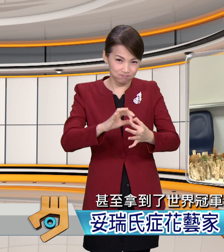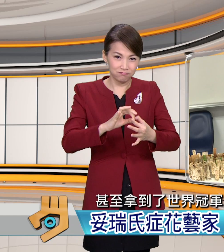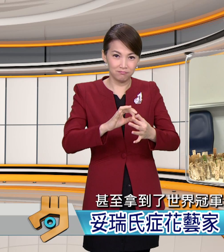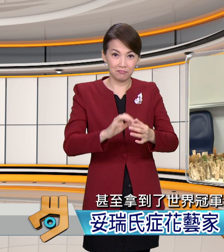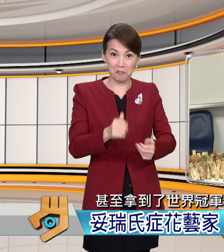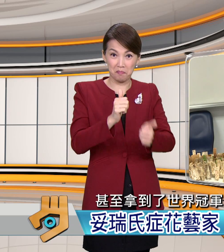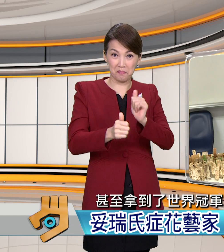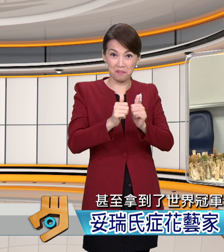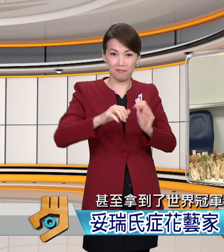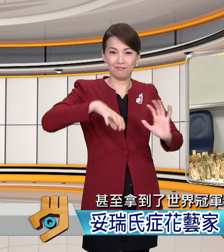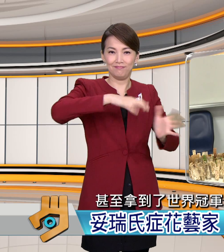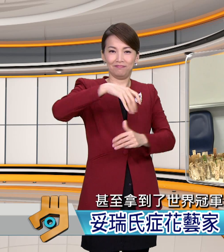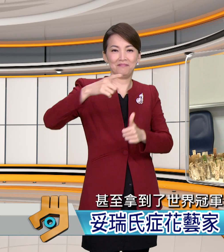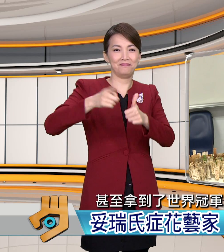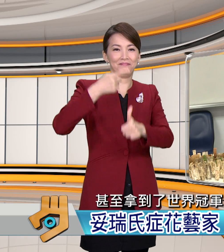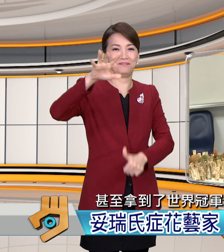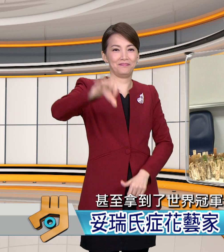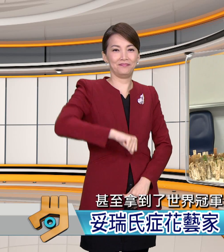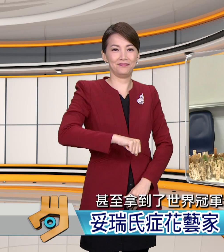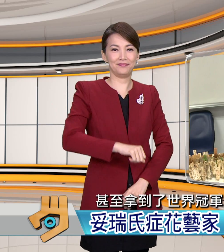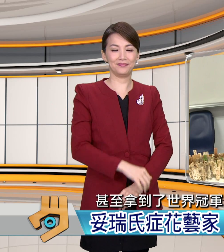至拿到了世界冠军。